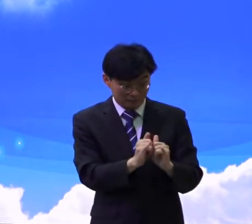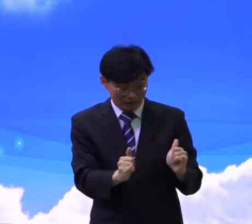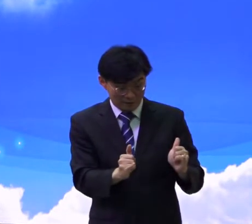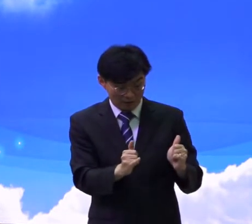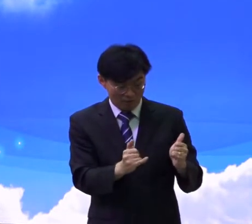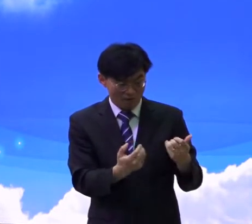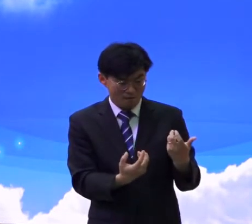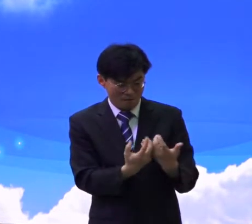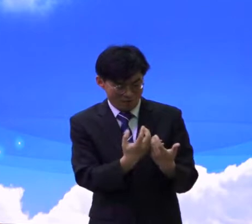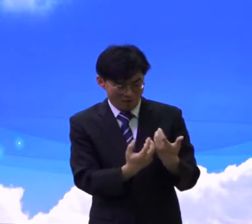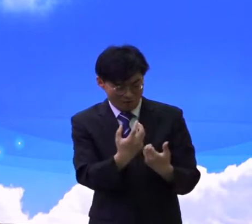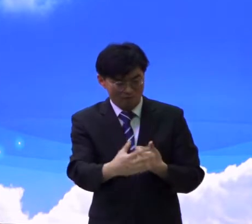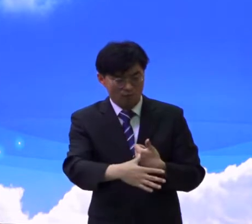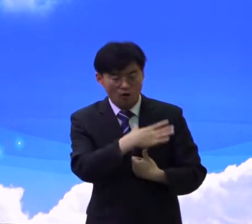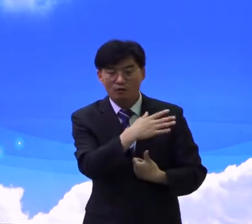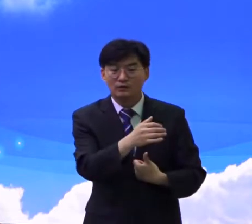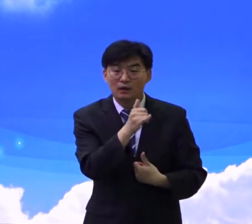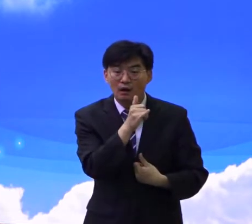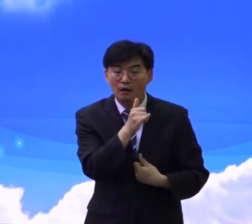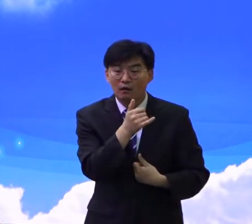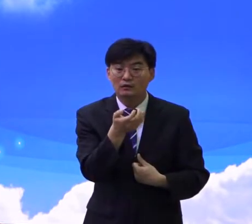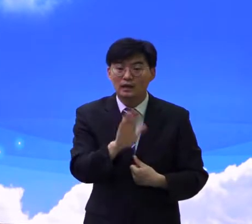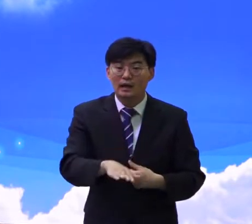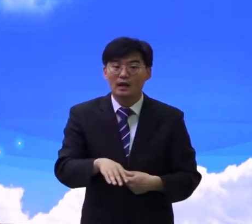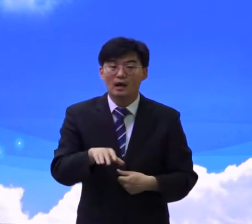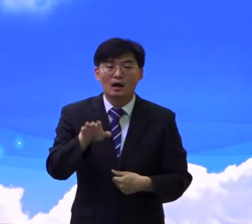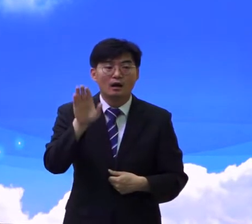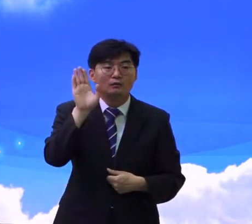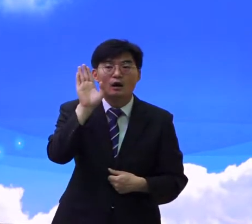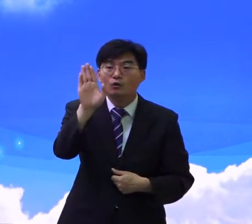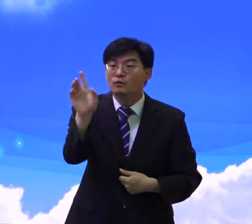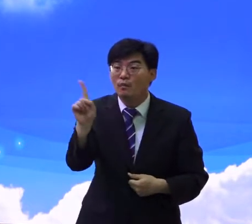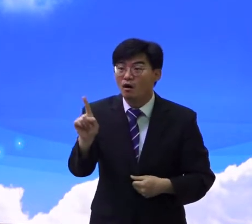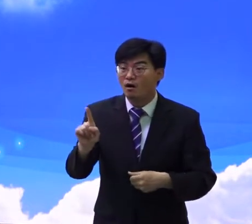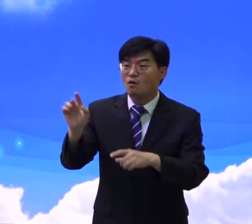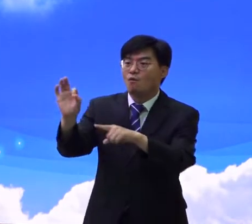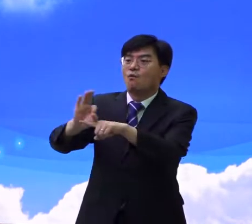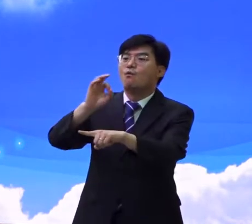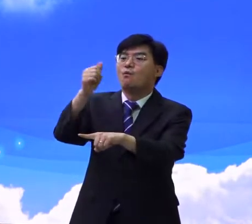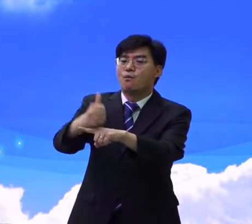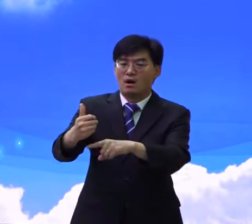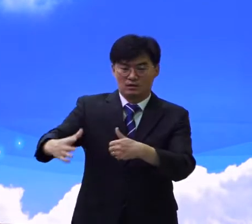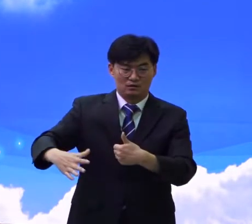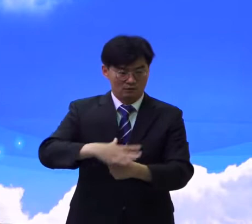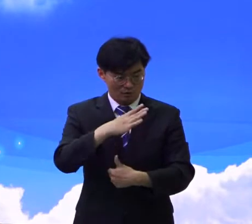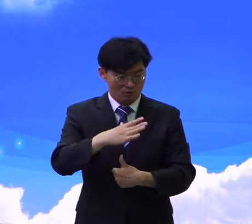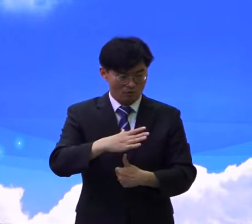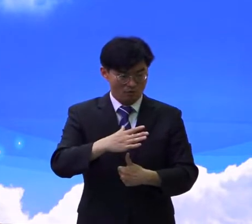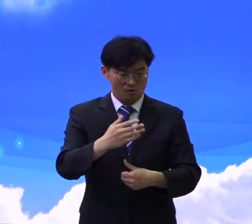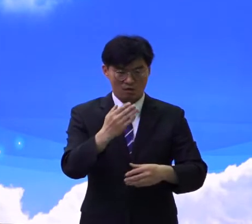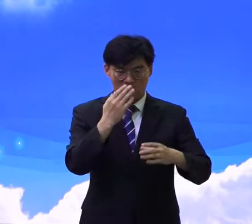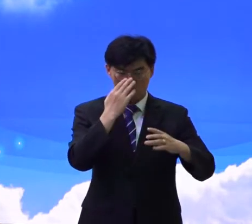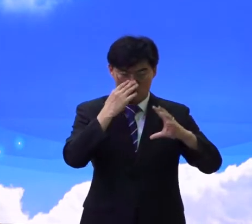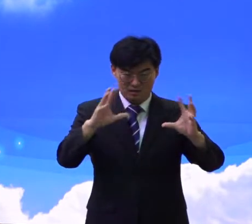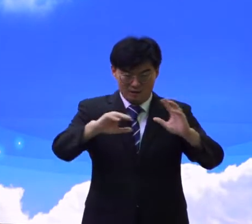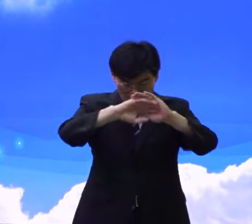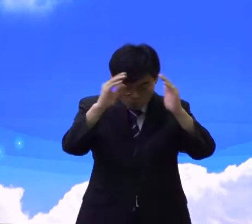거짓 선지자들, 그리고 유다의 관원들, 그리고 왕으로부터도 매국노다,